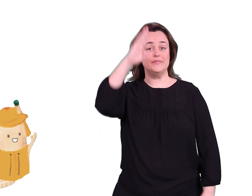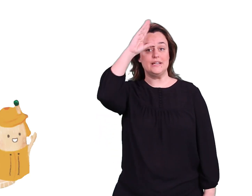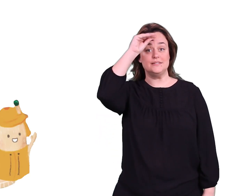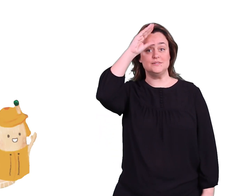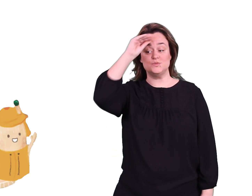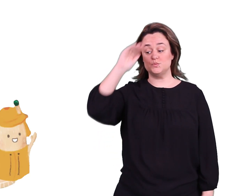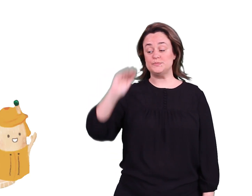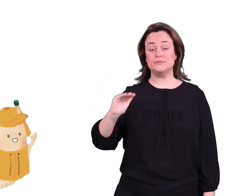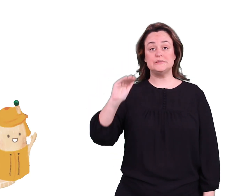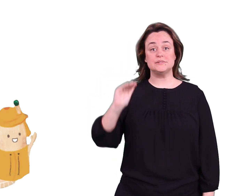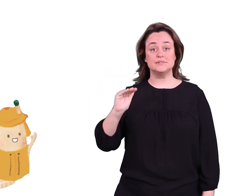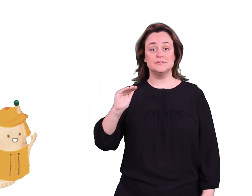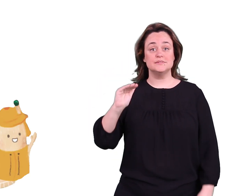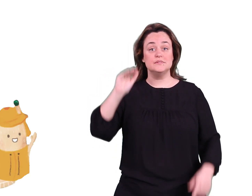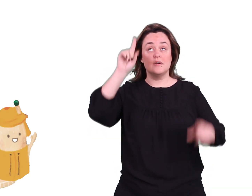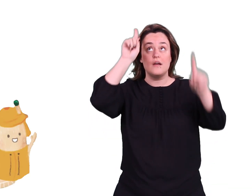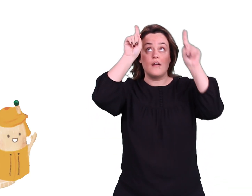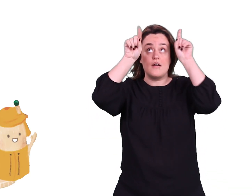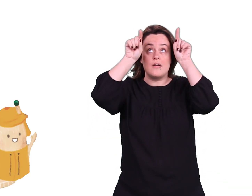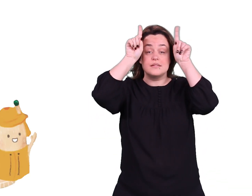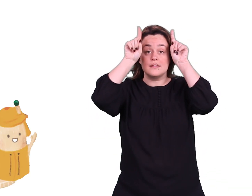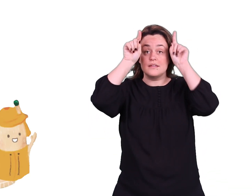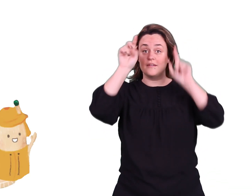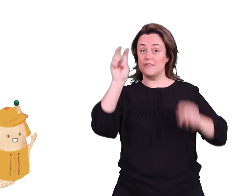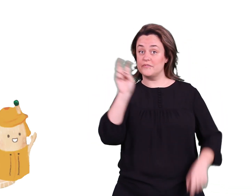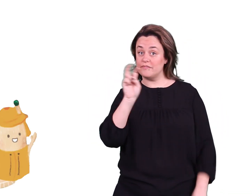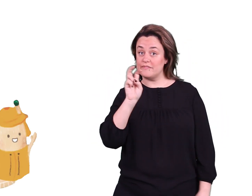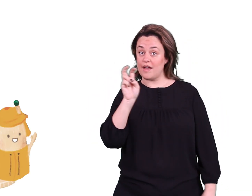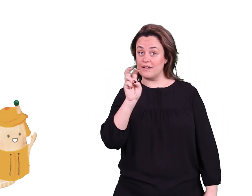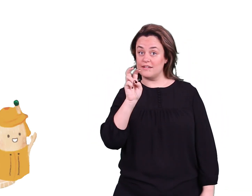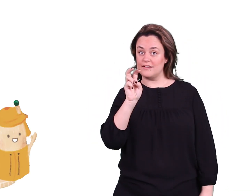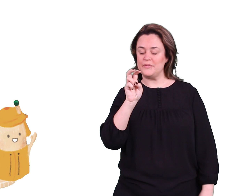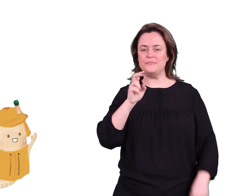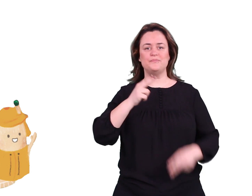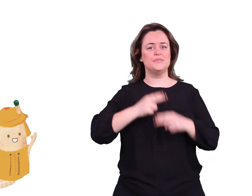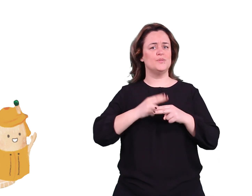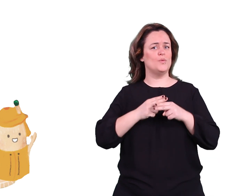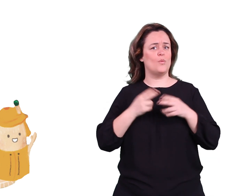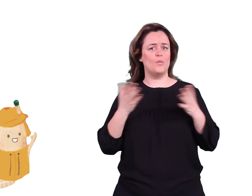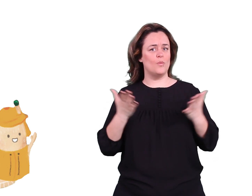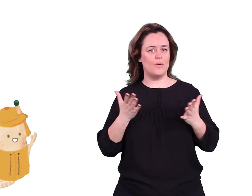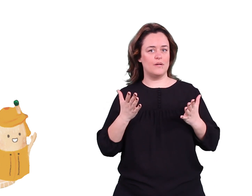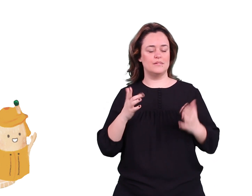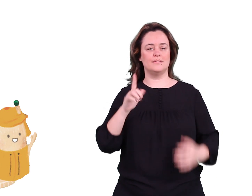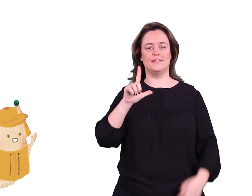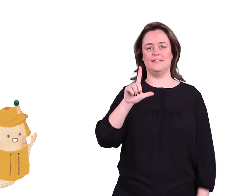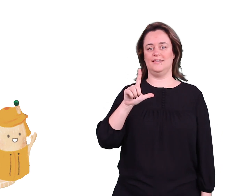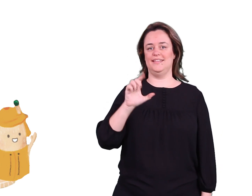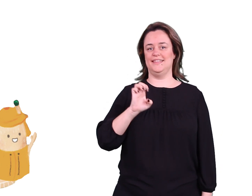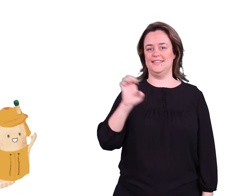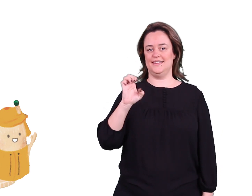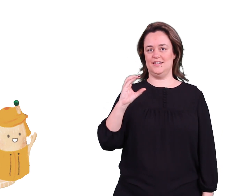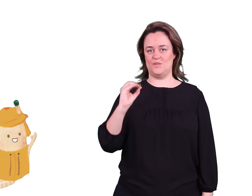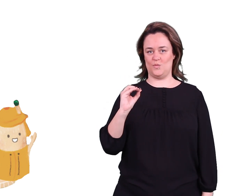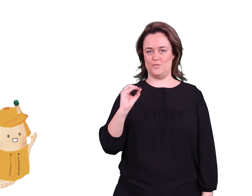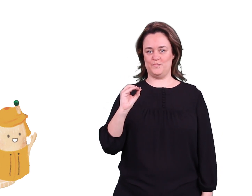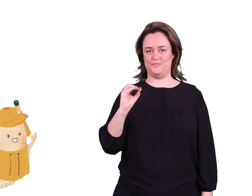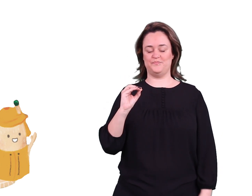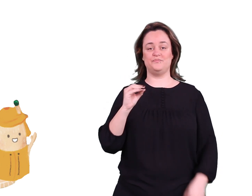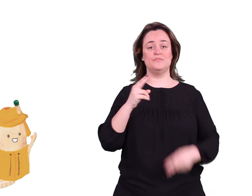Le petit garçon escargot a des antennes vertes. Il s'appelle Léo.